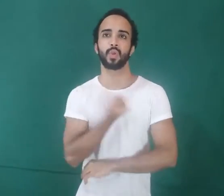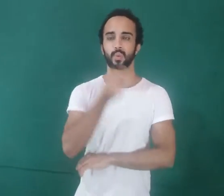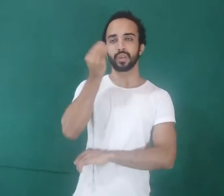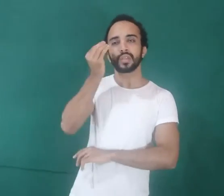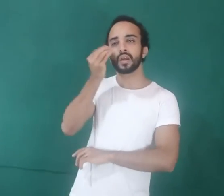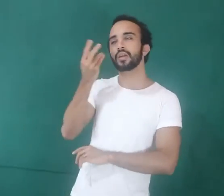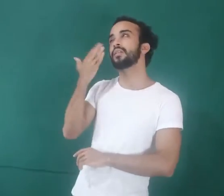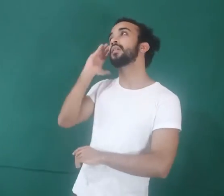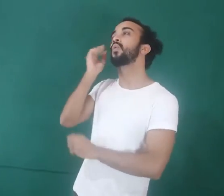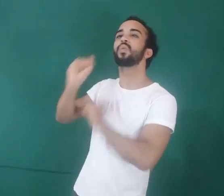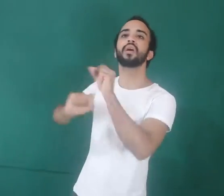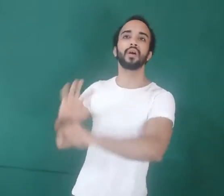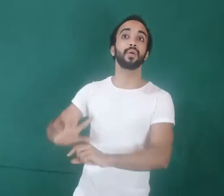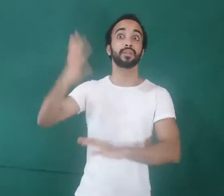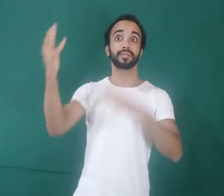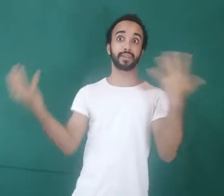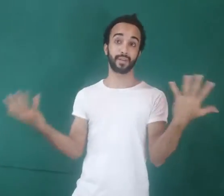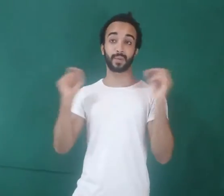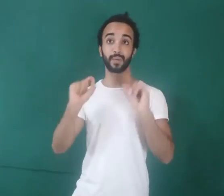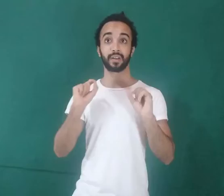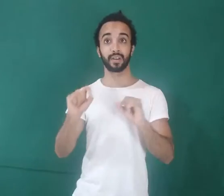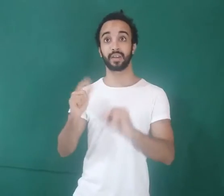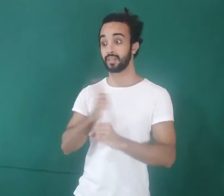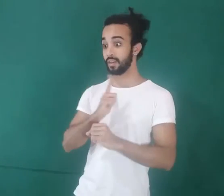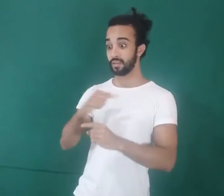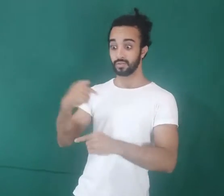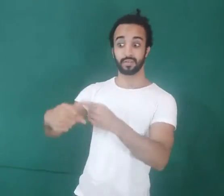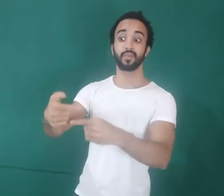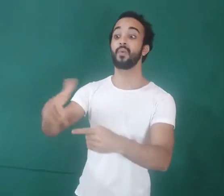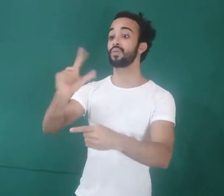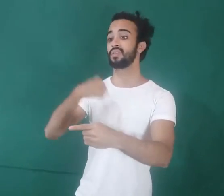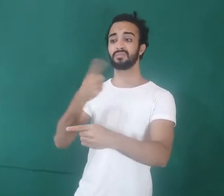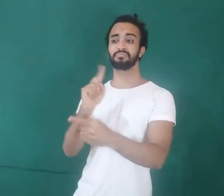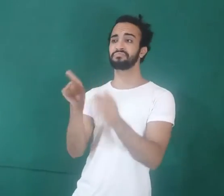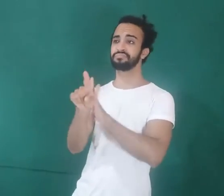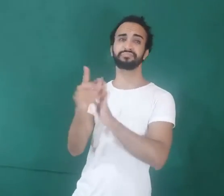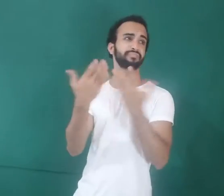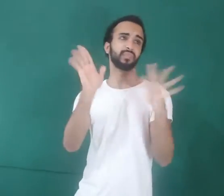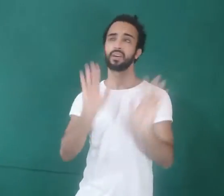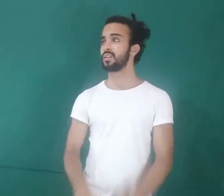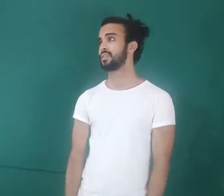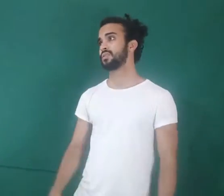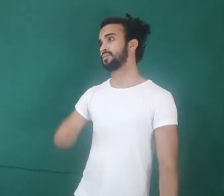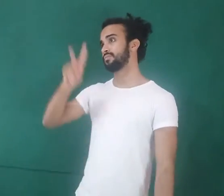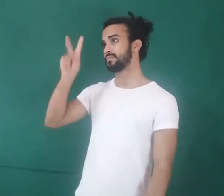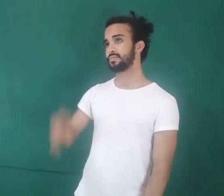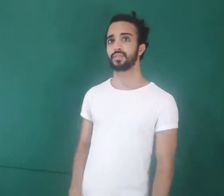acontecendo, quando tem uma outra galera que nem se pergunta, tá nem aí já pra isso, porque isso já faz tanta parte do cotidiano, já tá